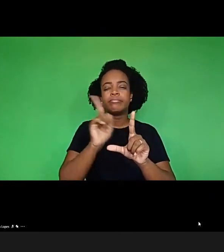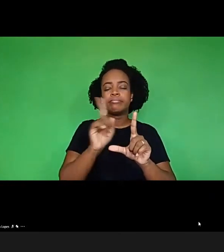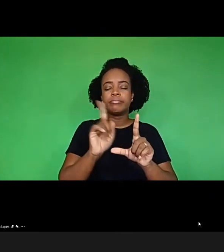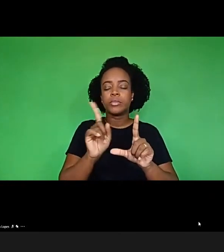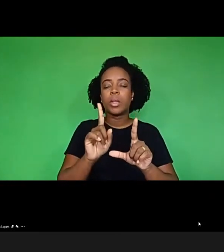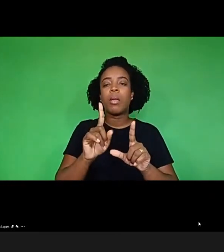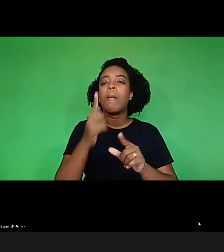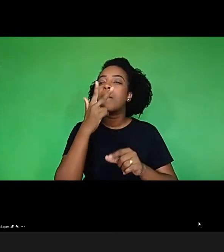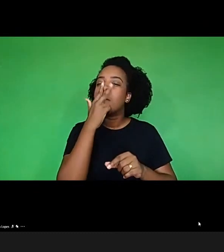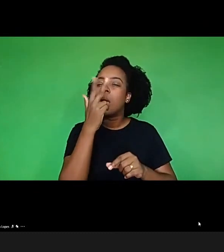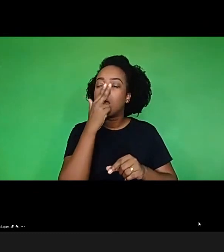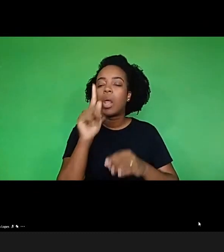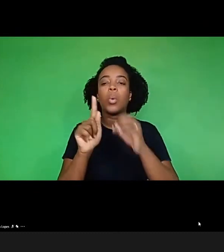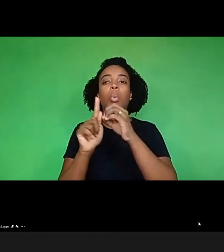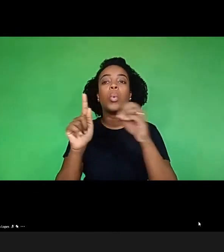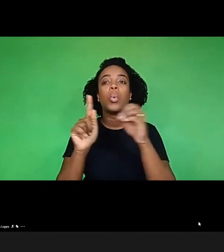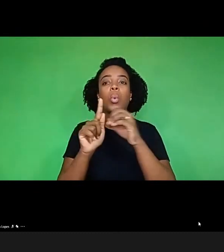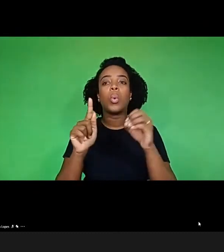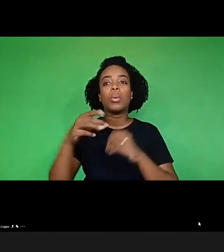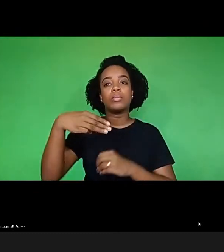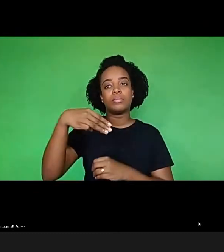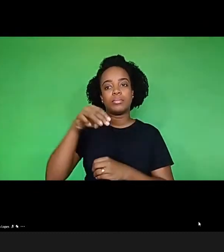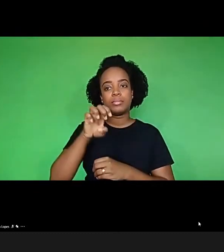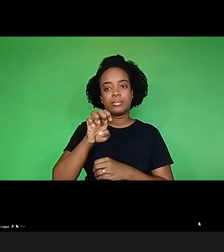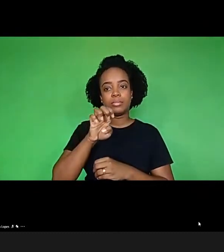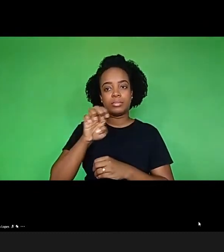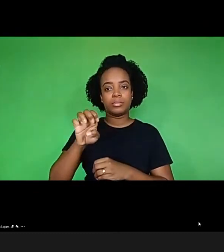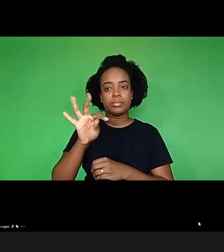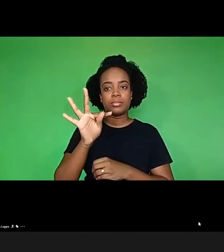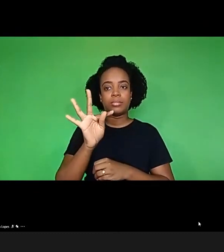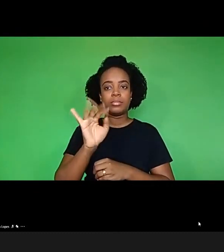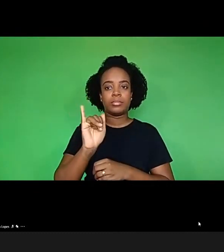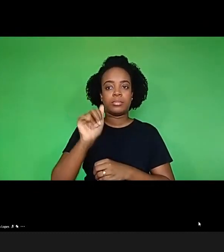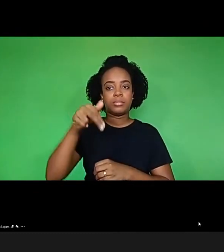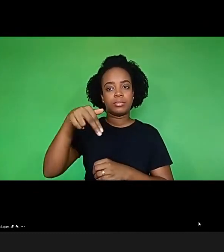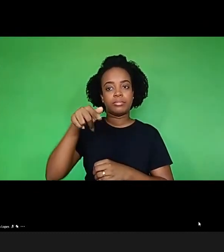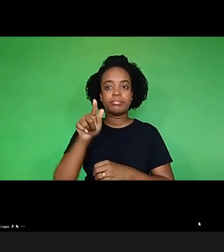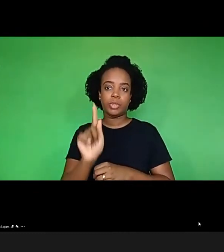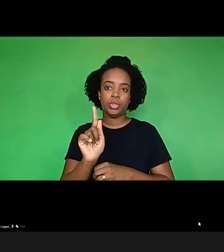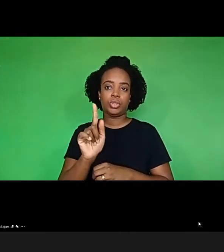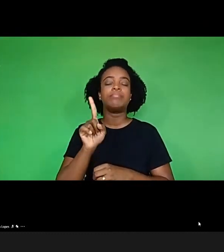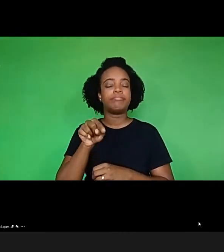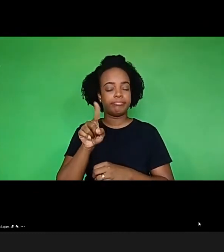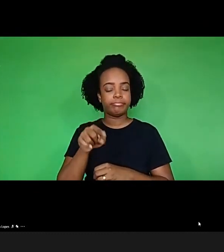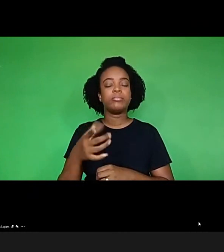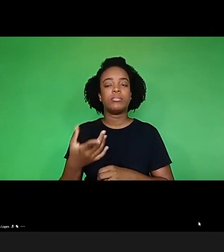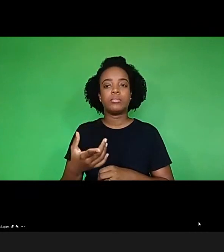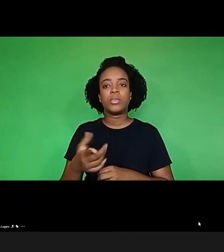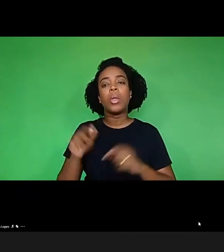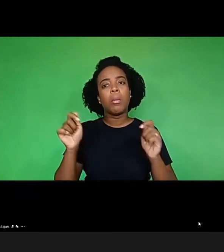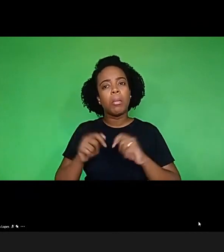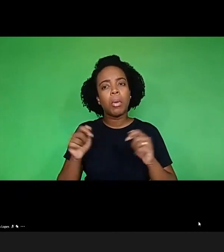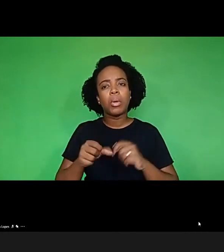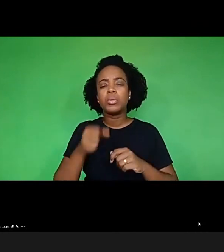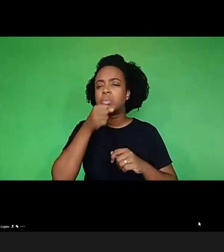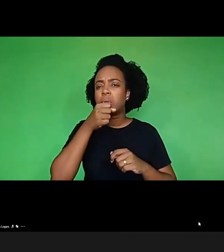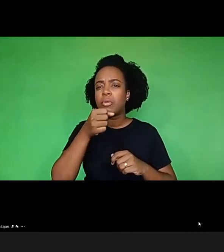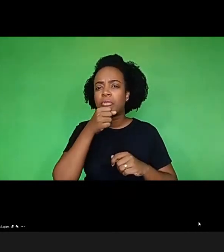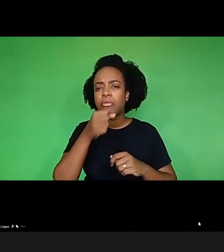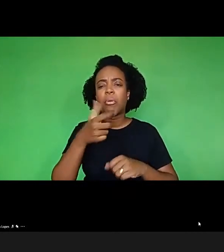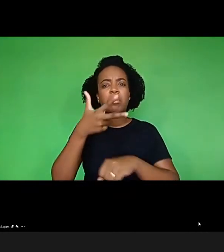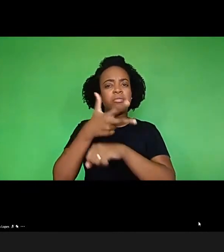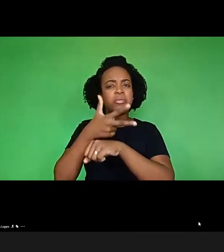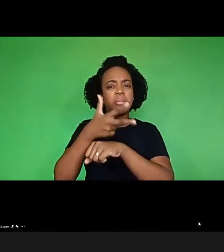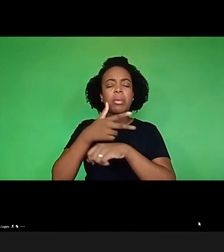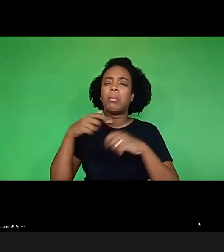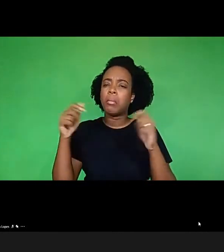vocês, vocês entram no link e podem aparecer o nome na câmera, falar o nome no microfone, vai funcionar. Você não precisa